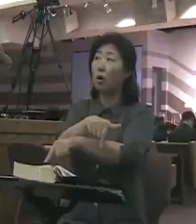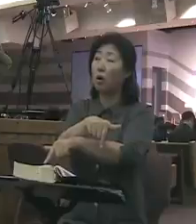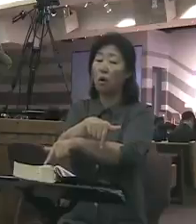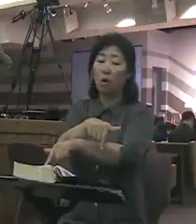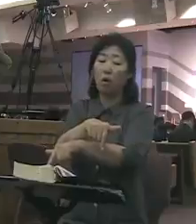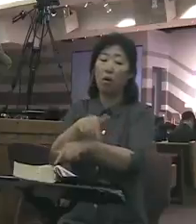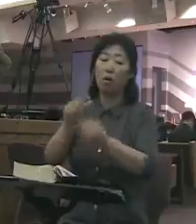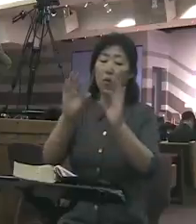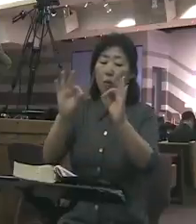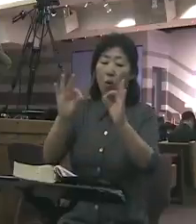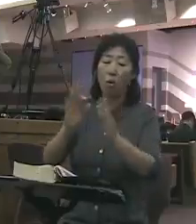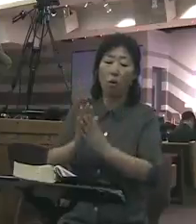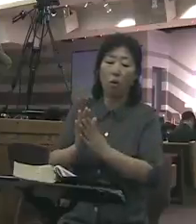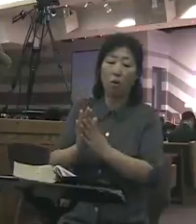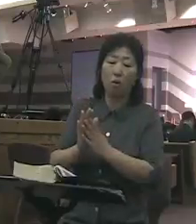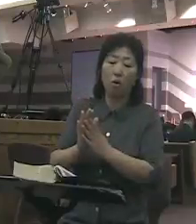후손들에게 주리라고 약속을 하십니다.